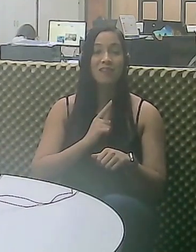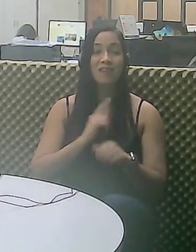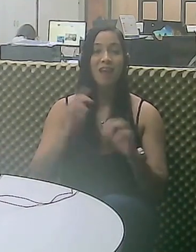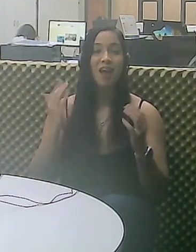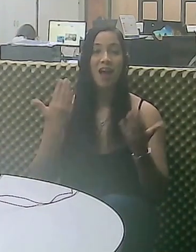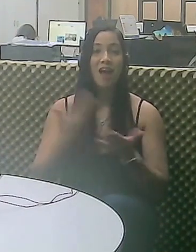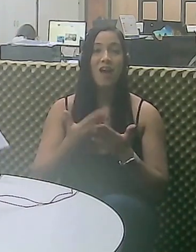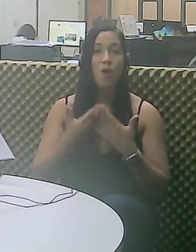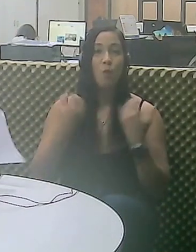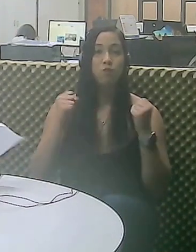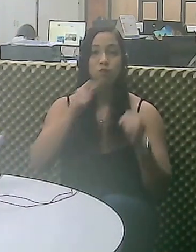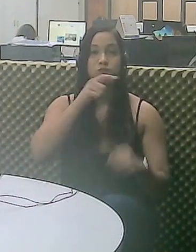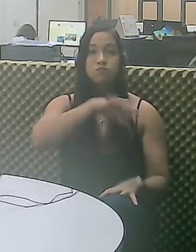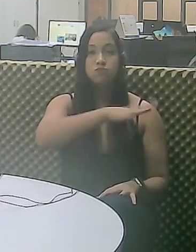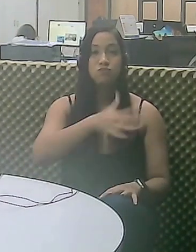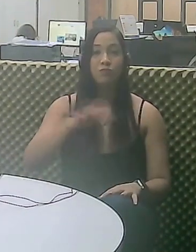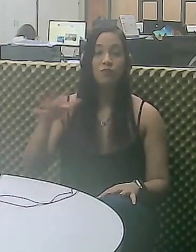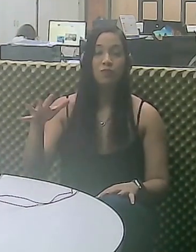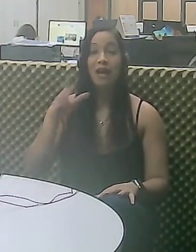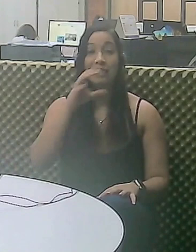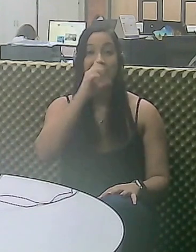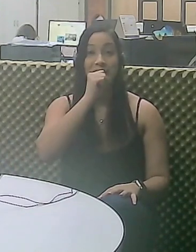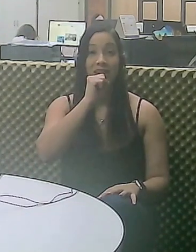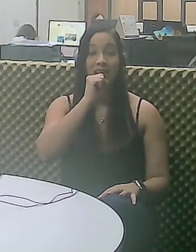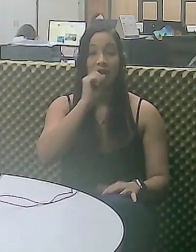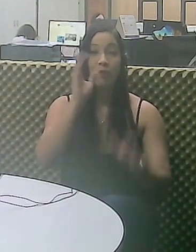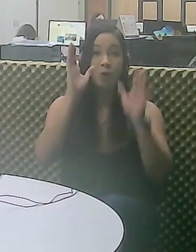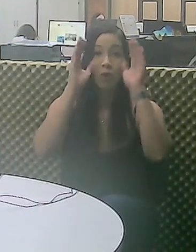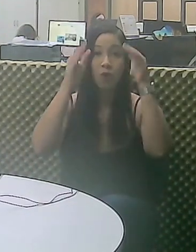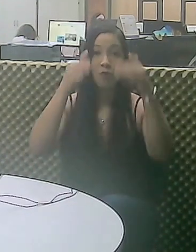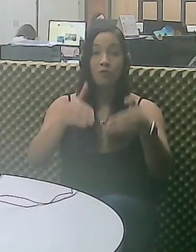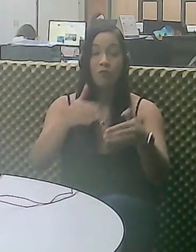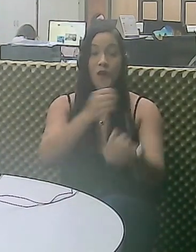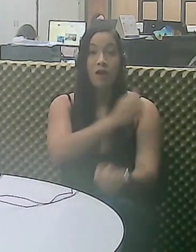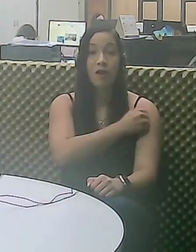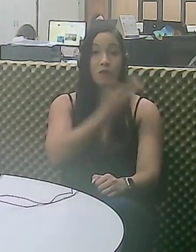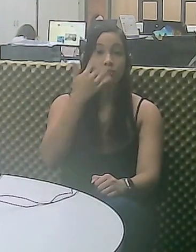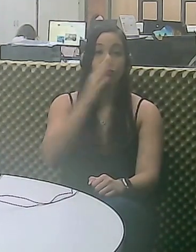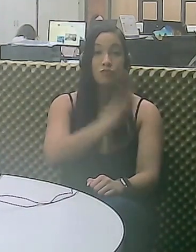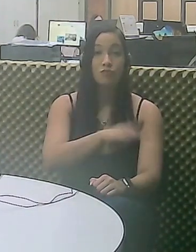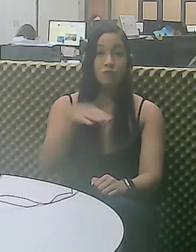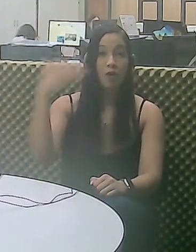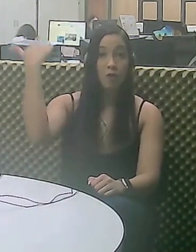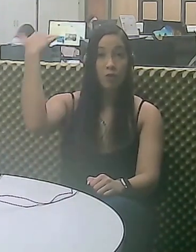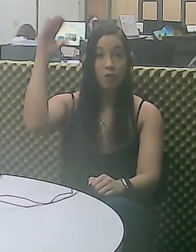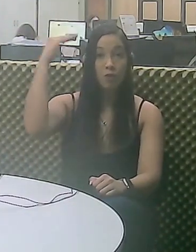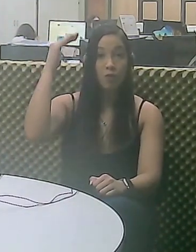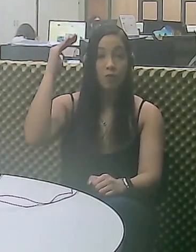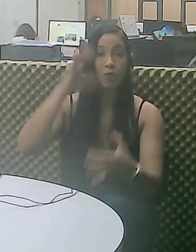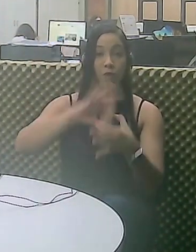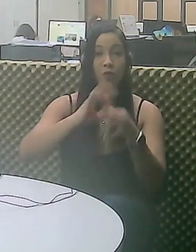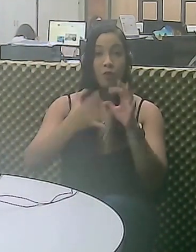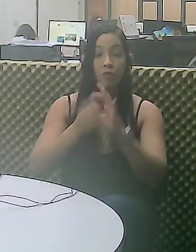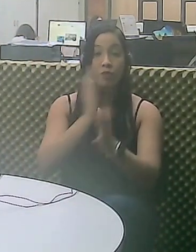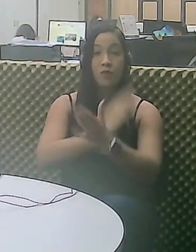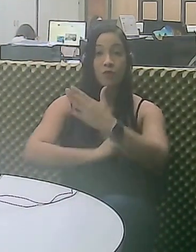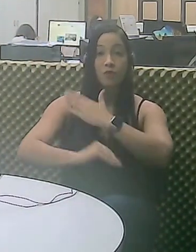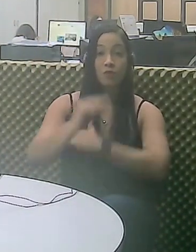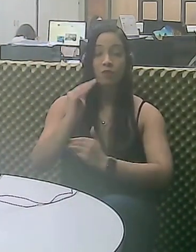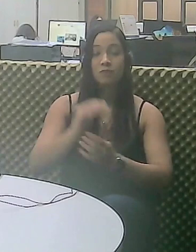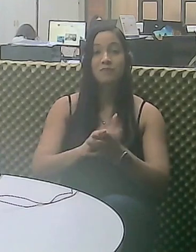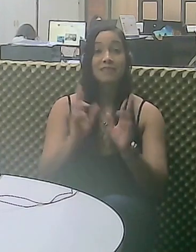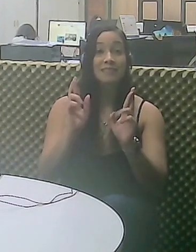de hidroginástica. Já no sábado, o evento é voltado a alunos de natação infantil e adulto, olímpica e paralímpica.